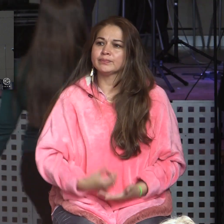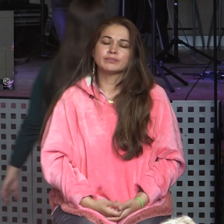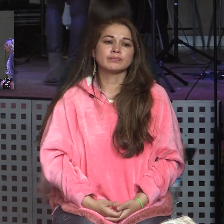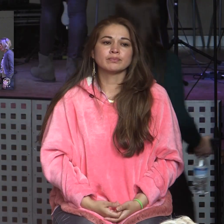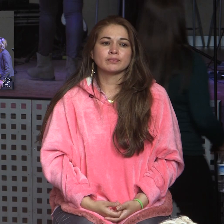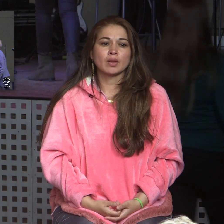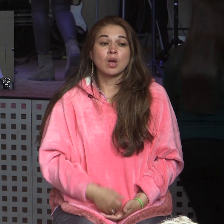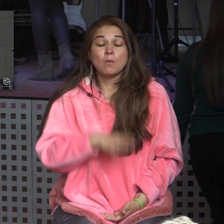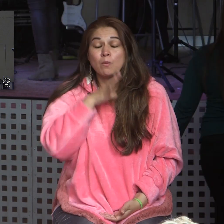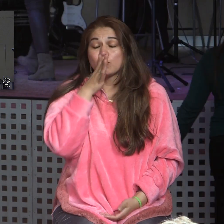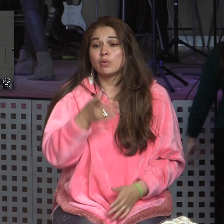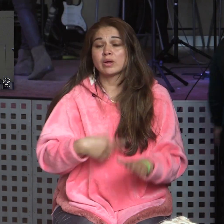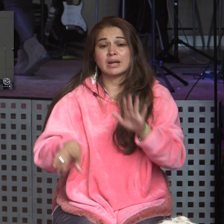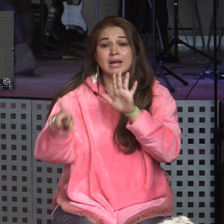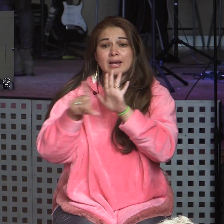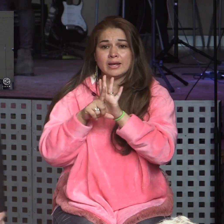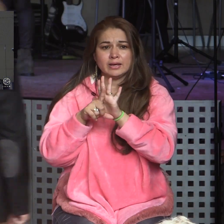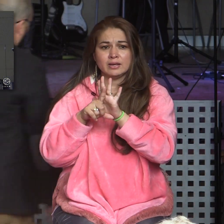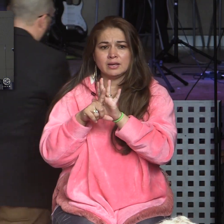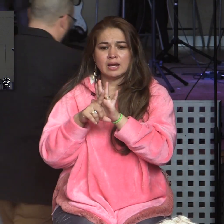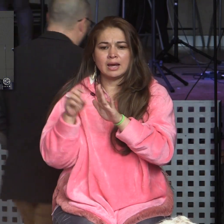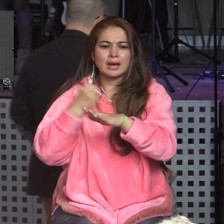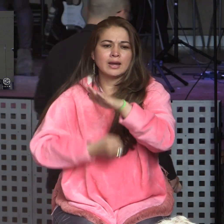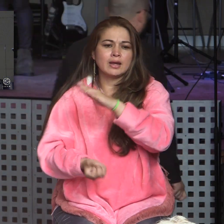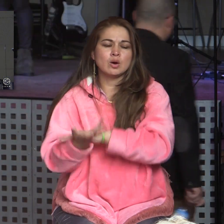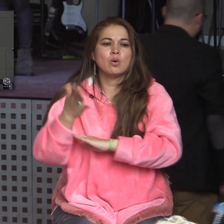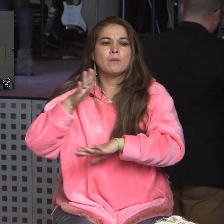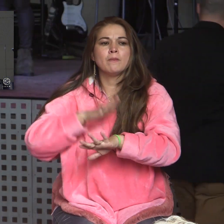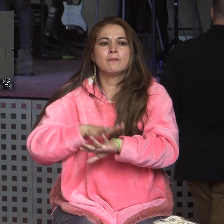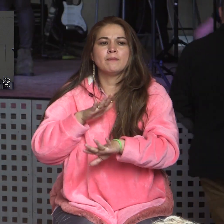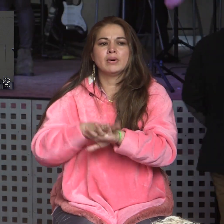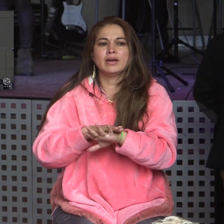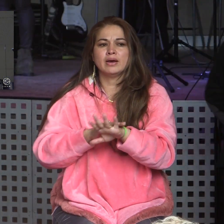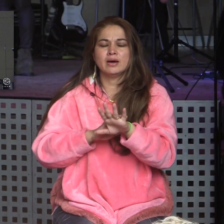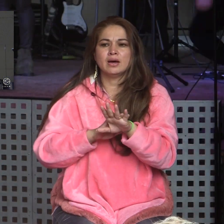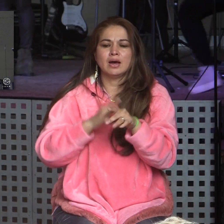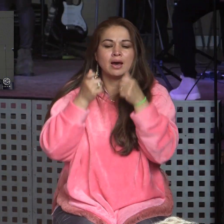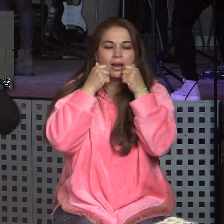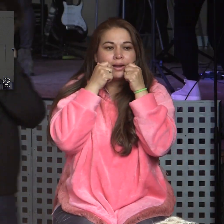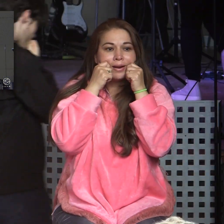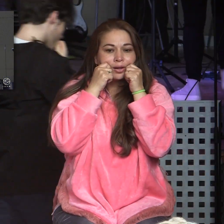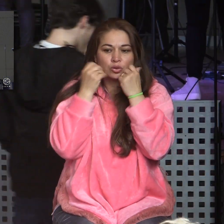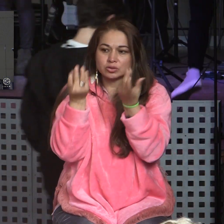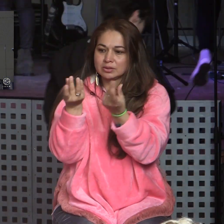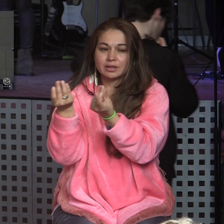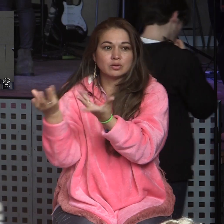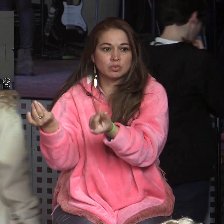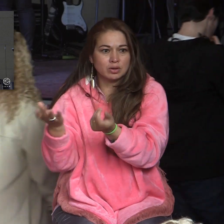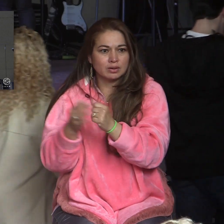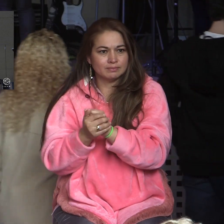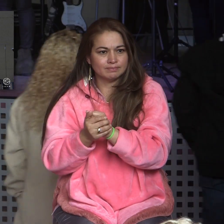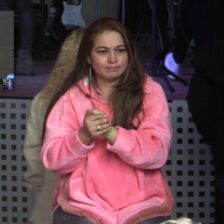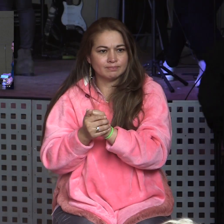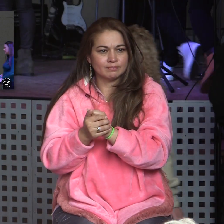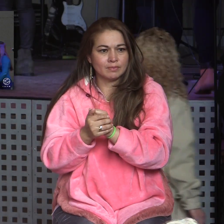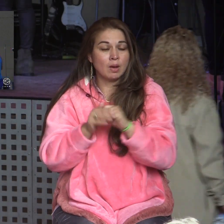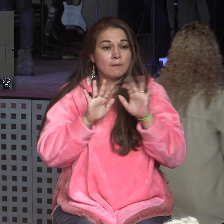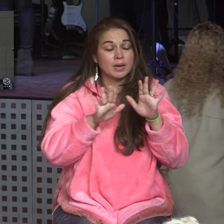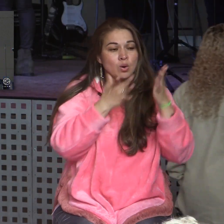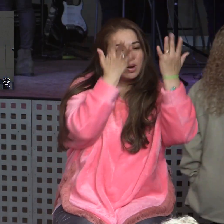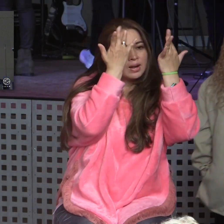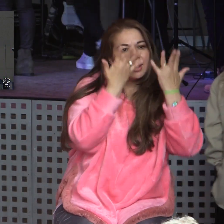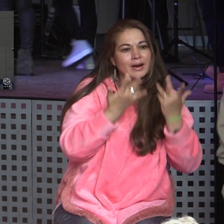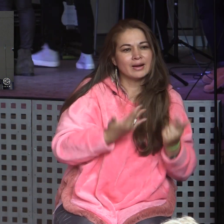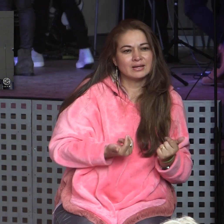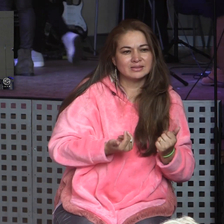para la carne, para lo visible. La gracia te ha sido dada, me ha sido dada, para que yo